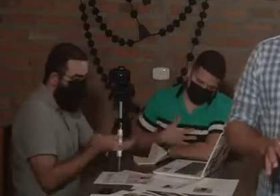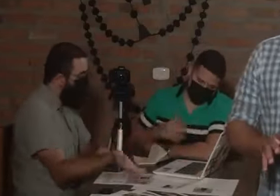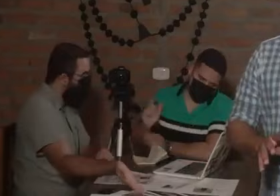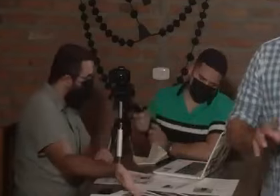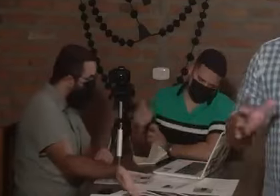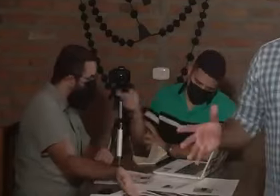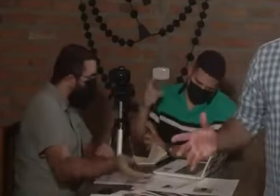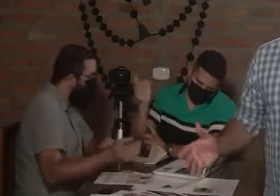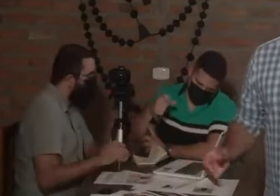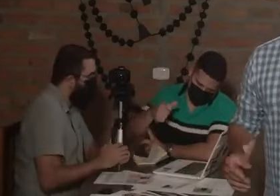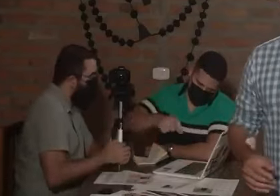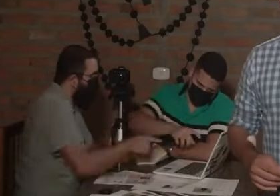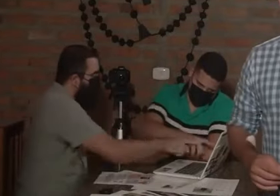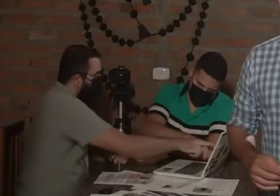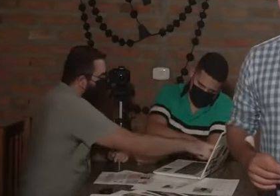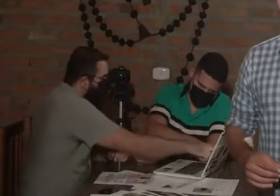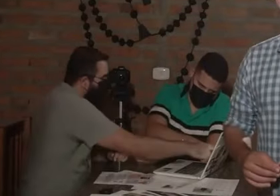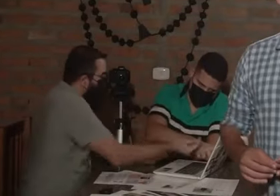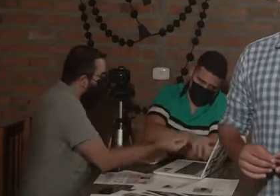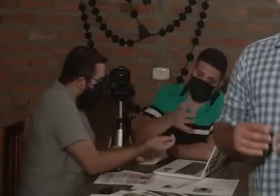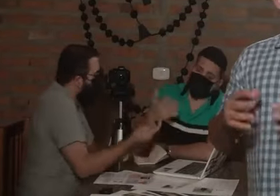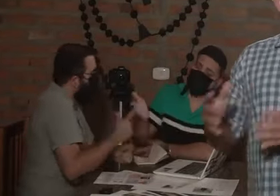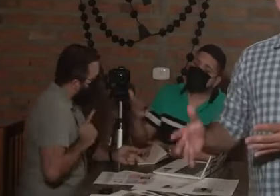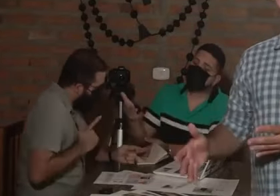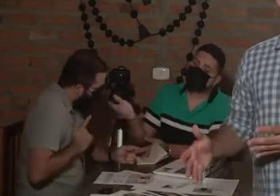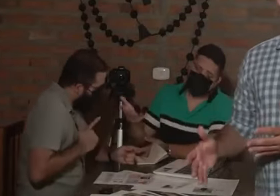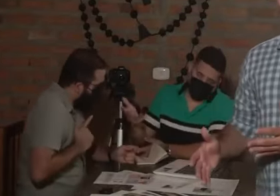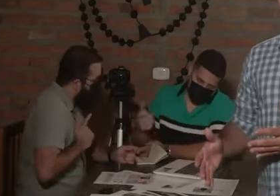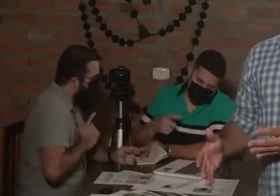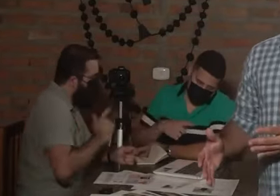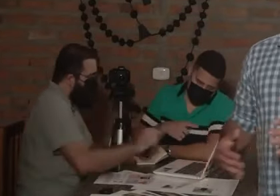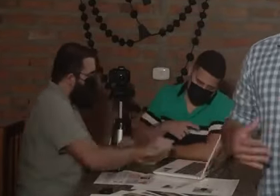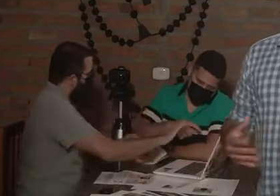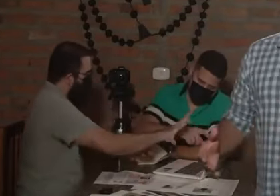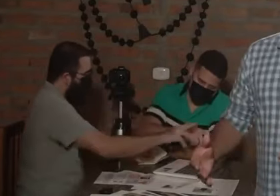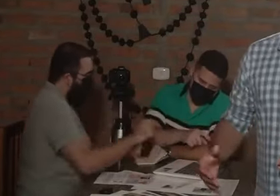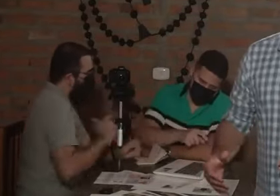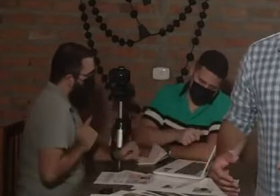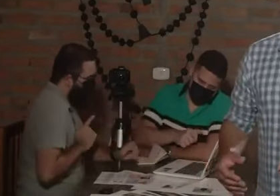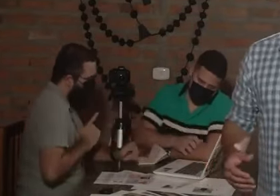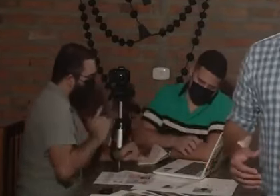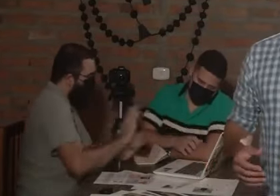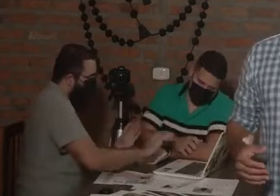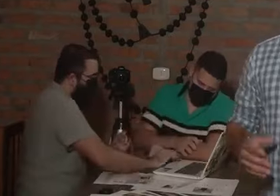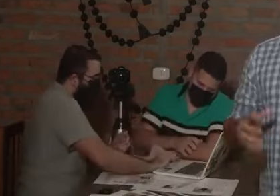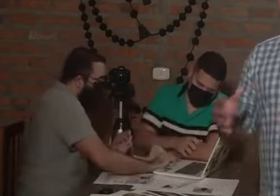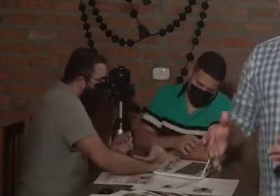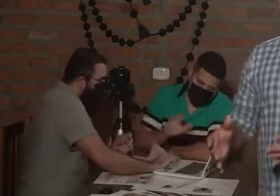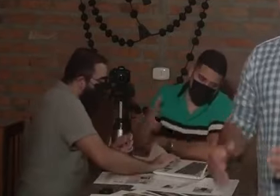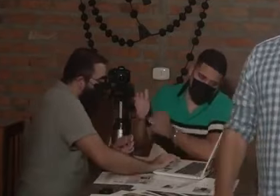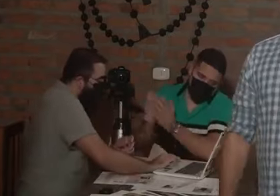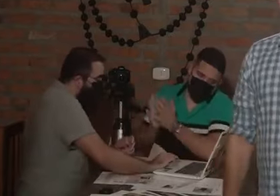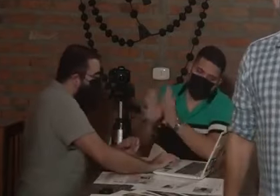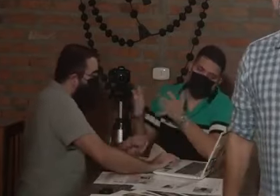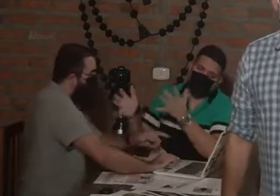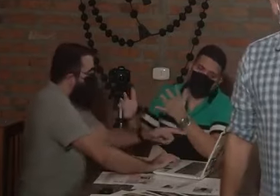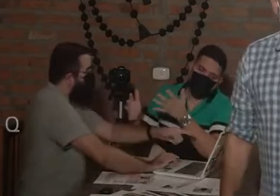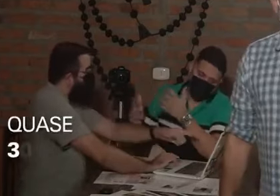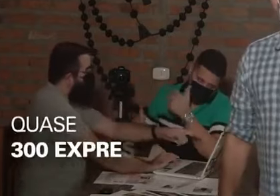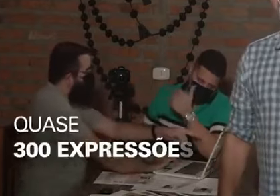e o desenvolvimento dessa língua de sinais no povoado. De lá para cá, os estudos avançaram bastante e até agora os